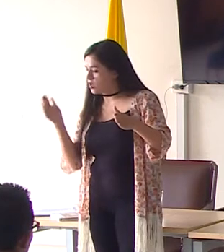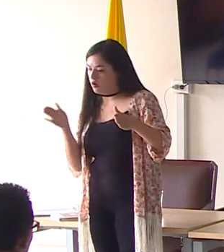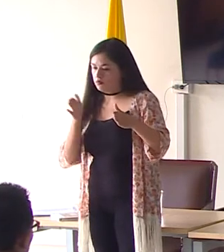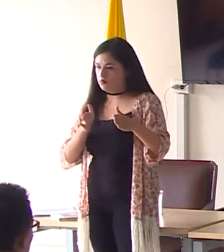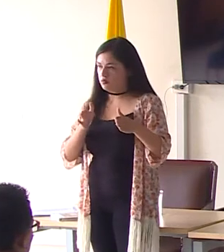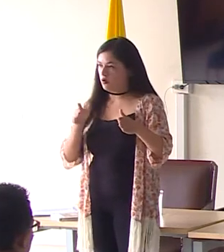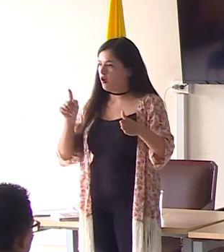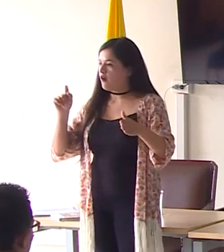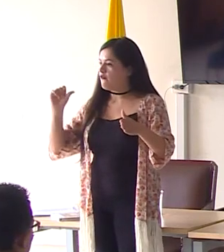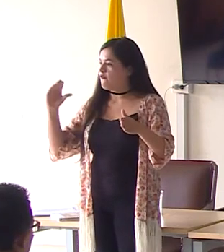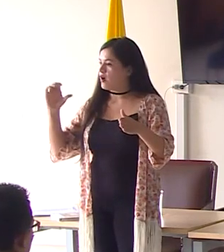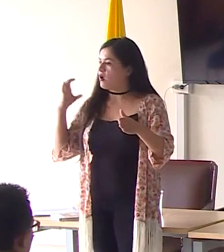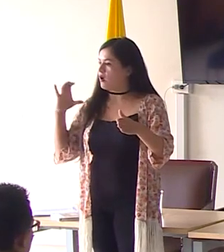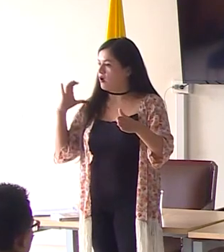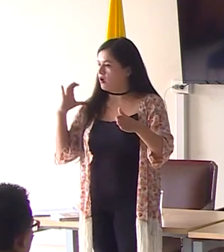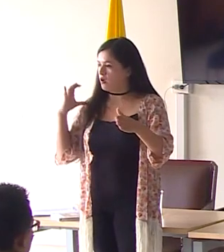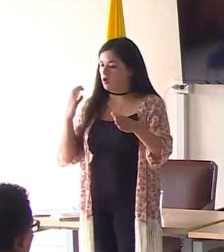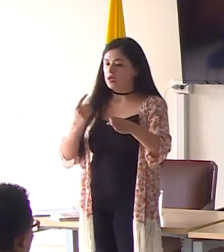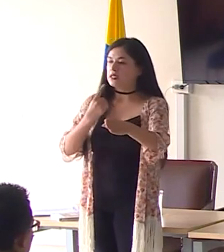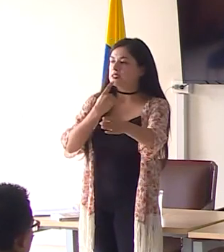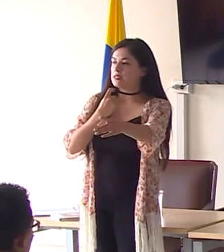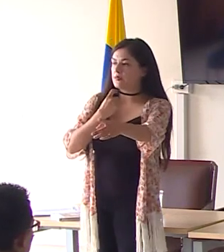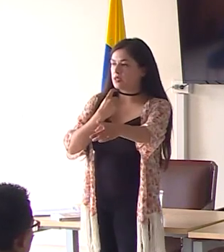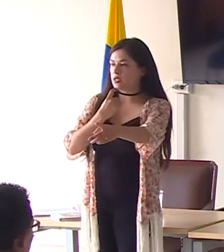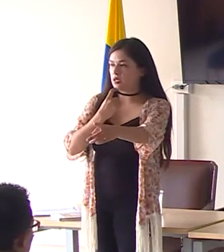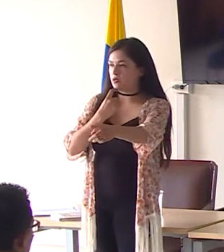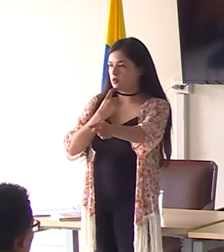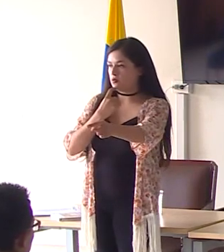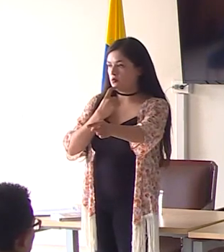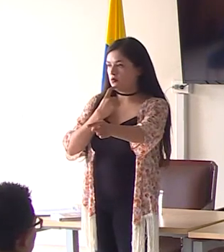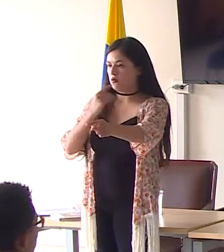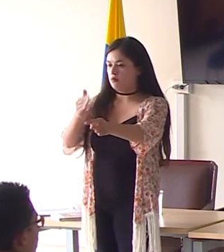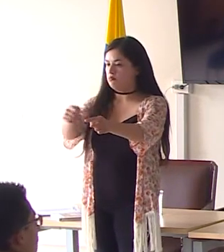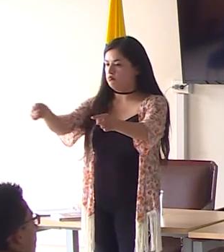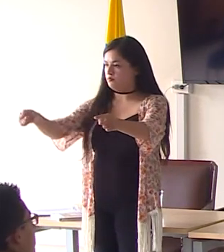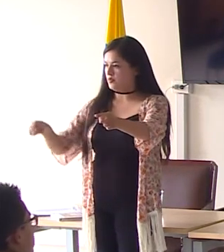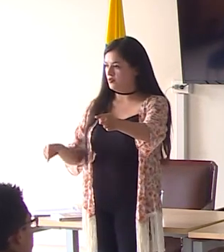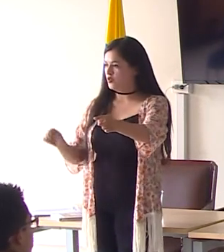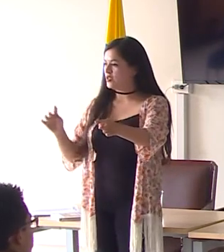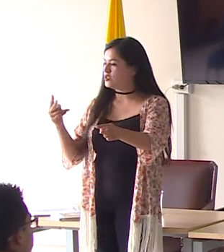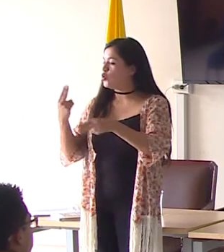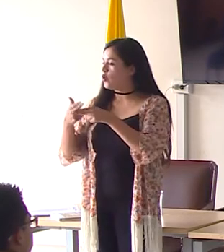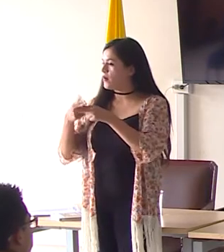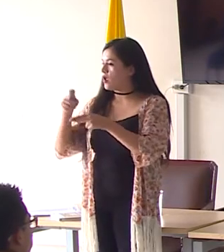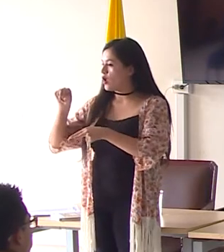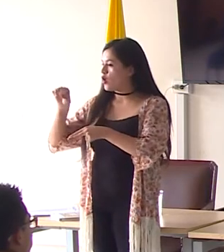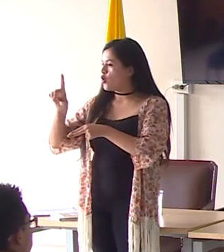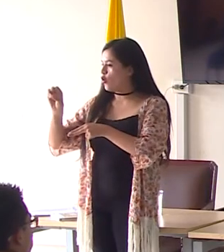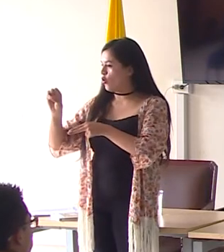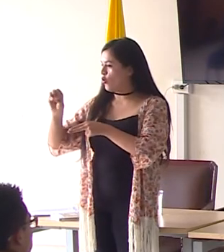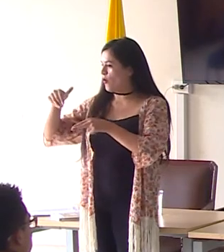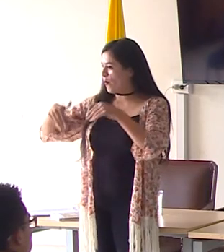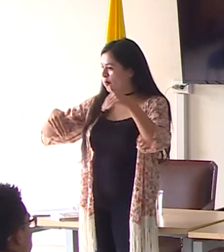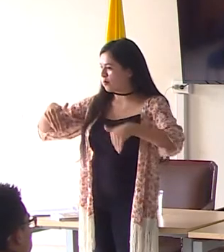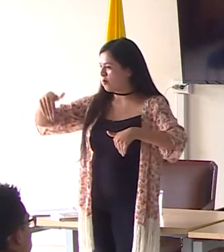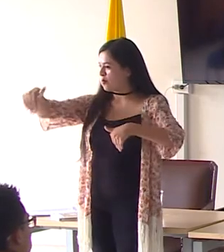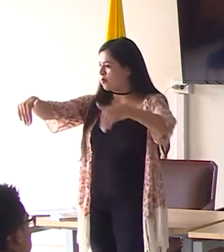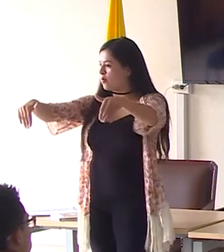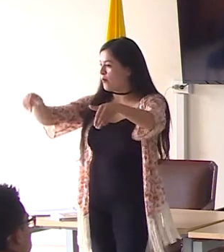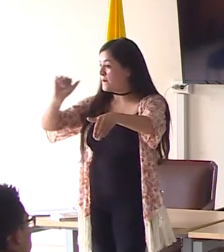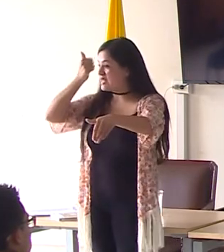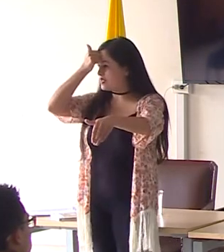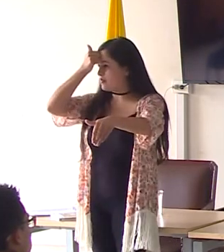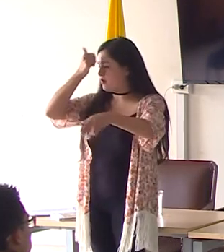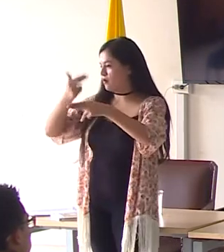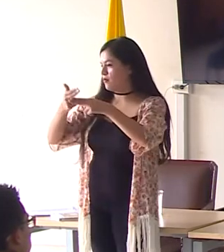zipaquira uno podría extenderse mucho más digamos que en estas escalas en la que estamos en la que estoy trabajando actualmente entonces voy a